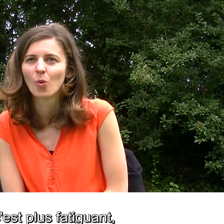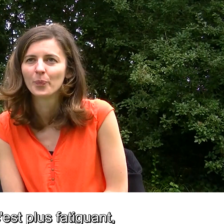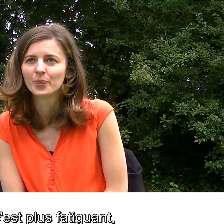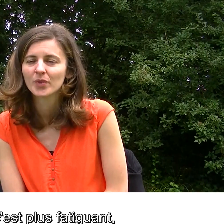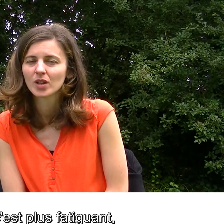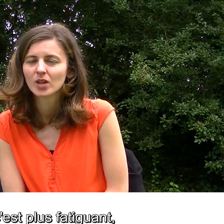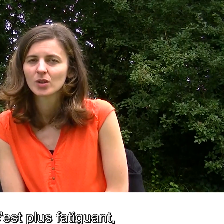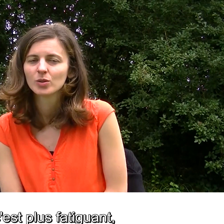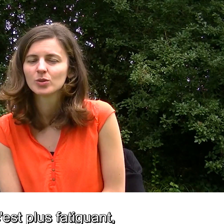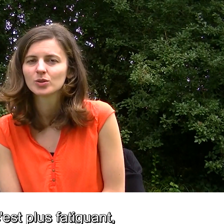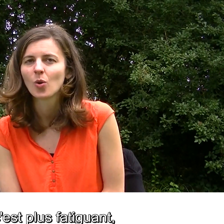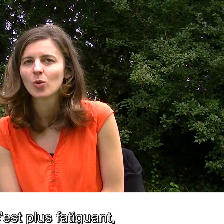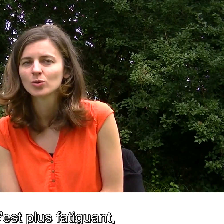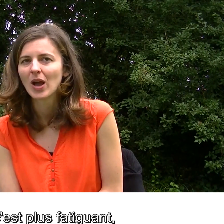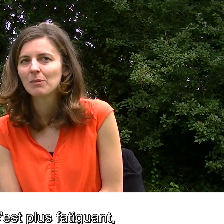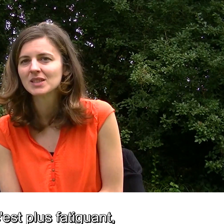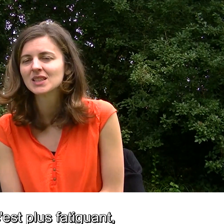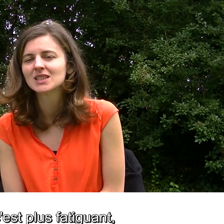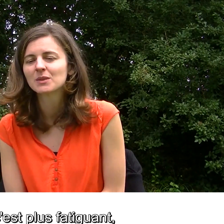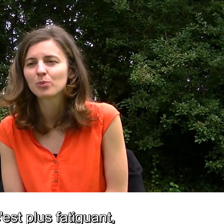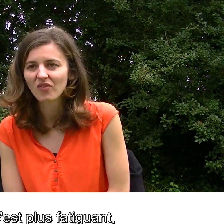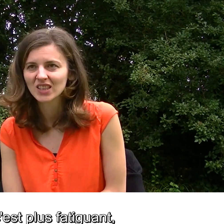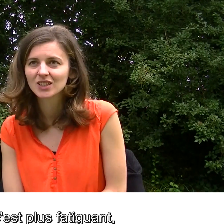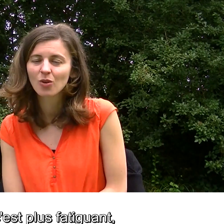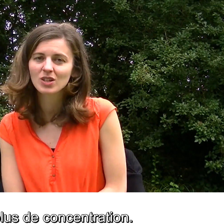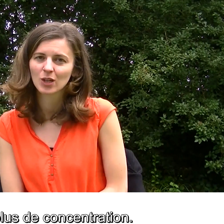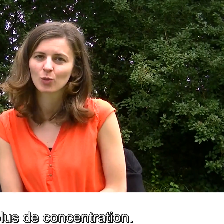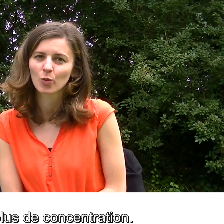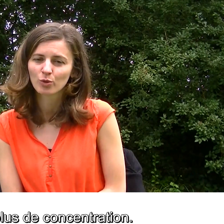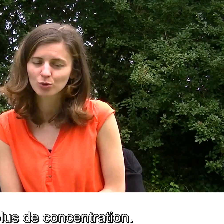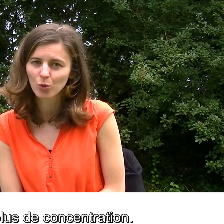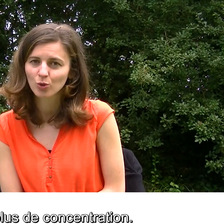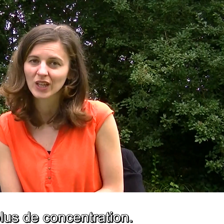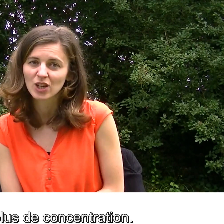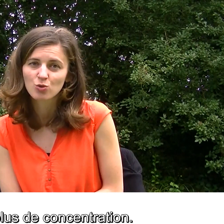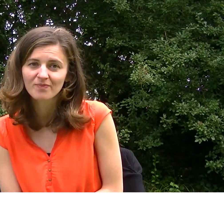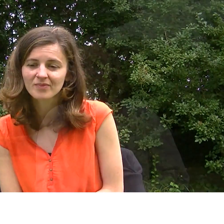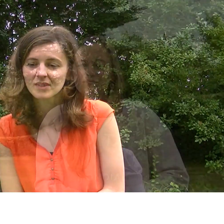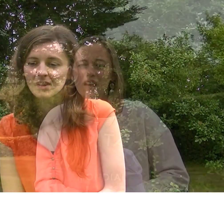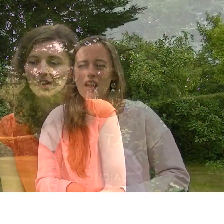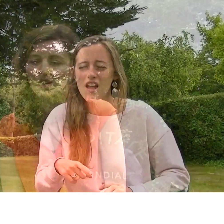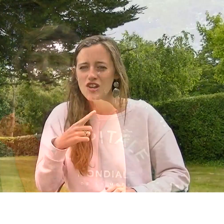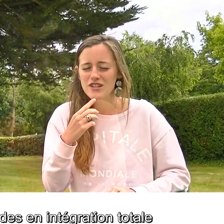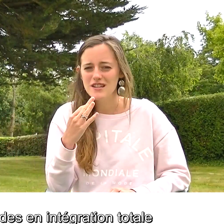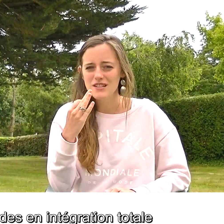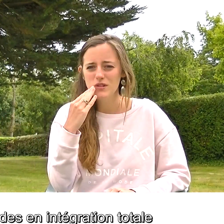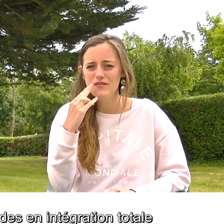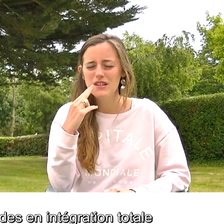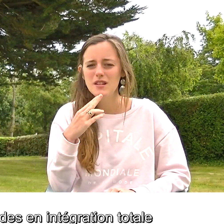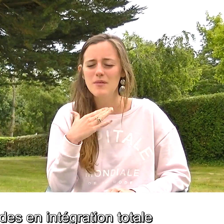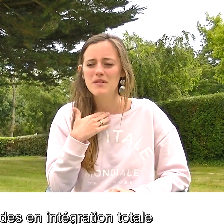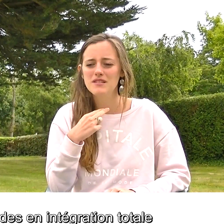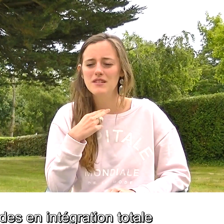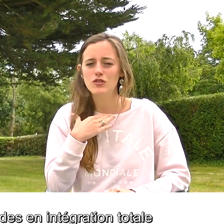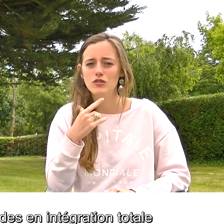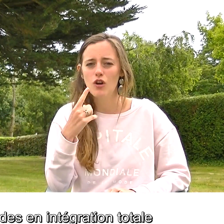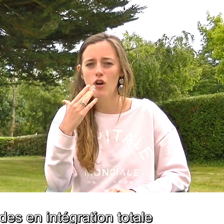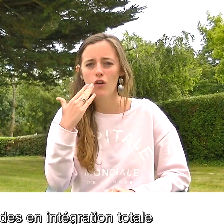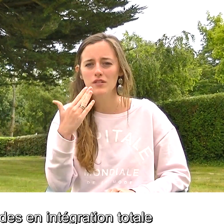LPC, c'est plus fatigant, ça demande beaucoup de concentration. J'ai suivi mes études en